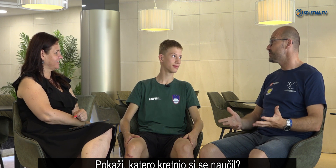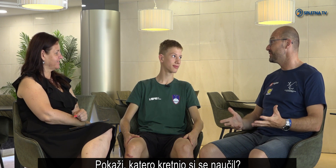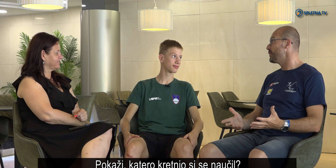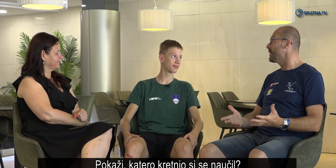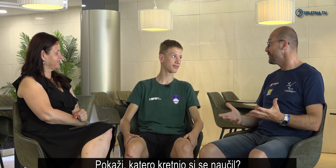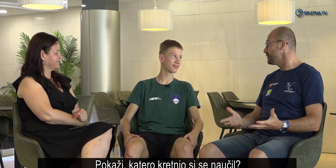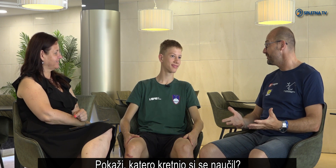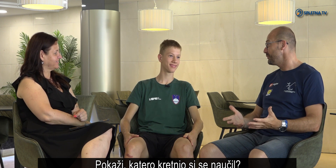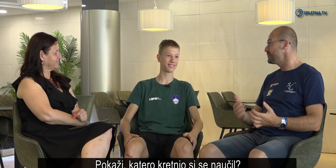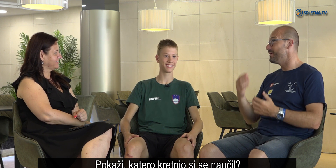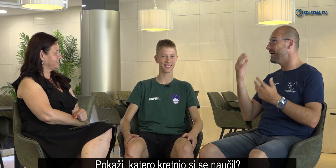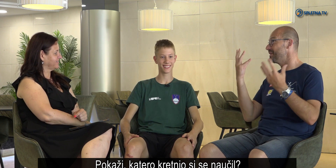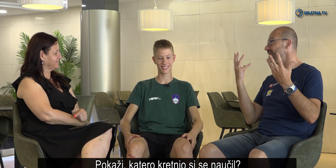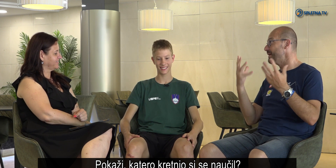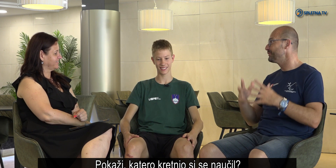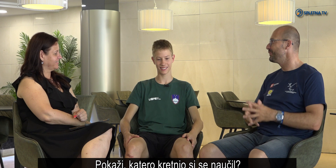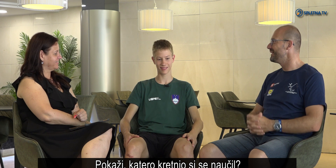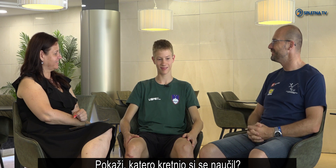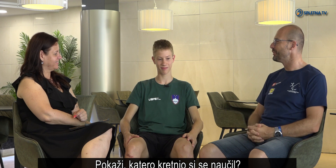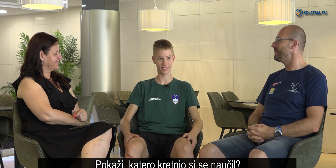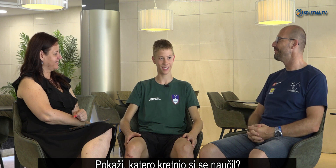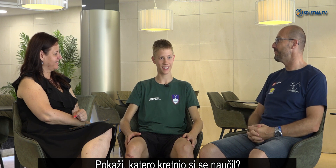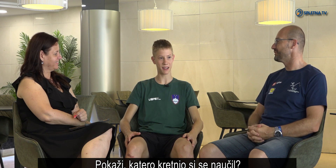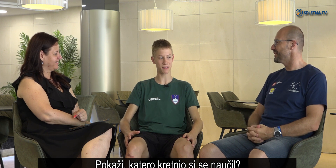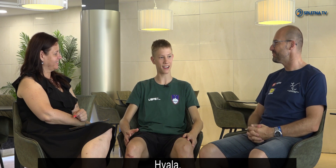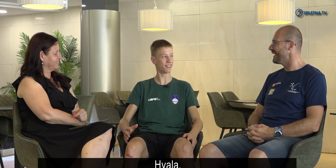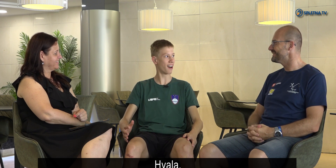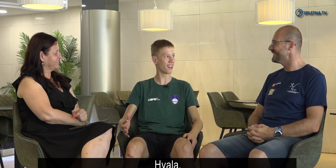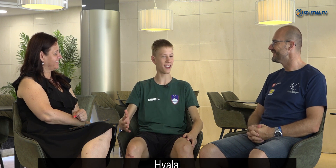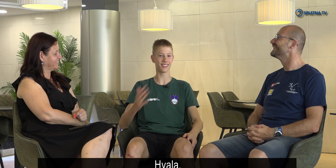Lahko pokažeš, katero kretnjo si se naučil, ali pa katero ti najbolj takole izstopa, pa je